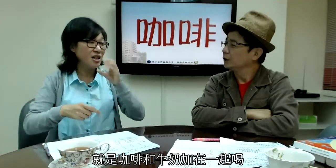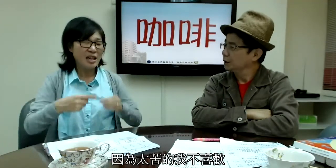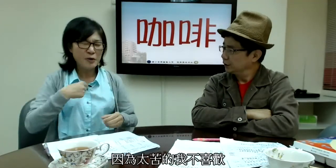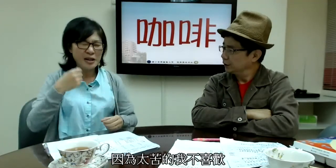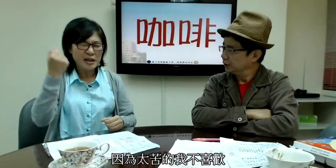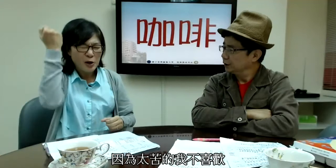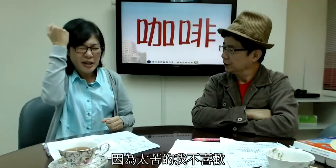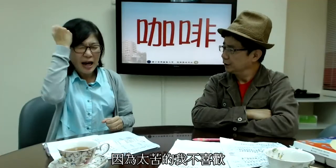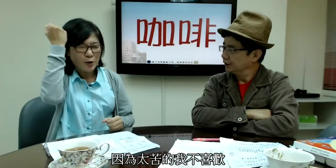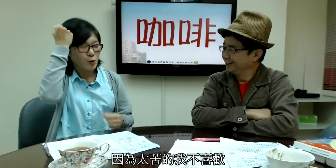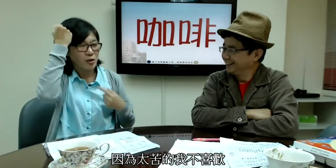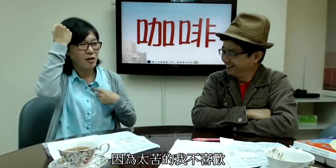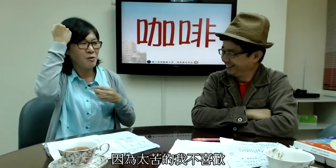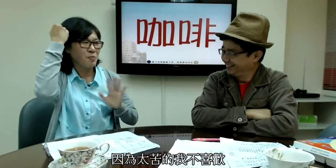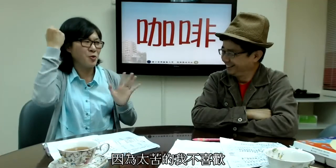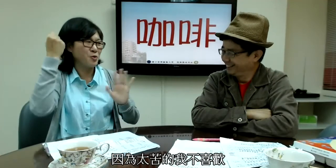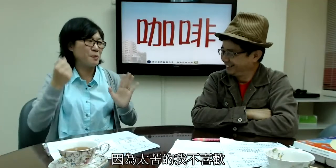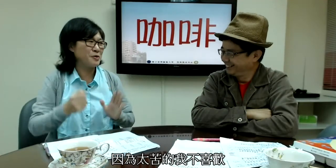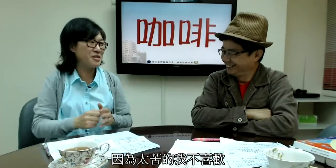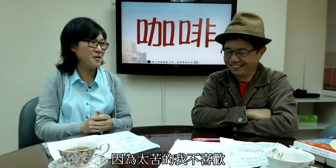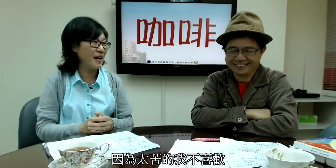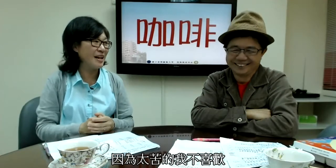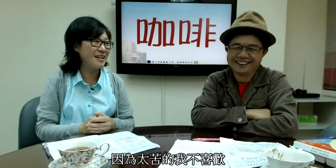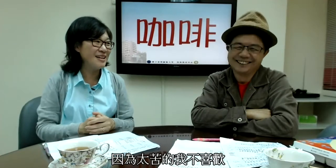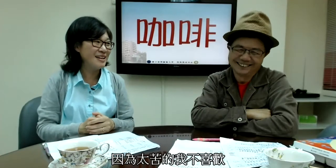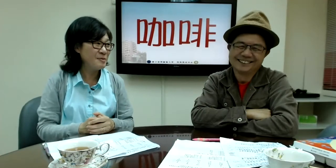因为太苦的我不喜欢。